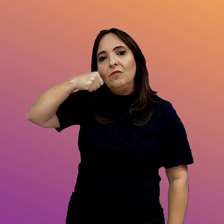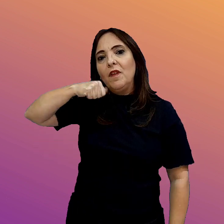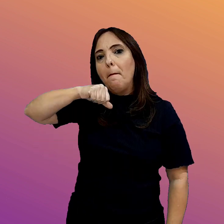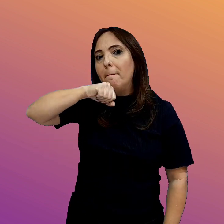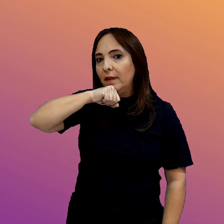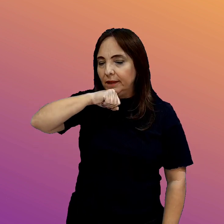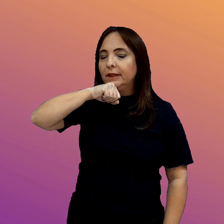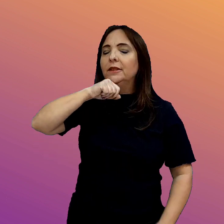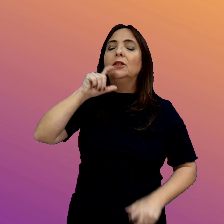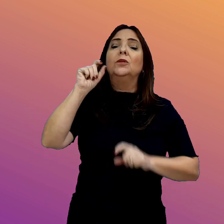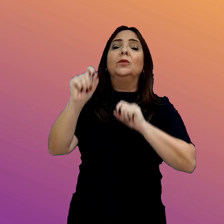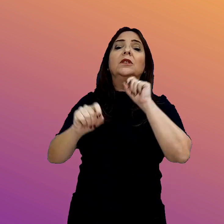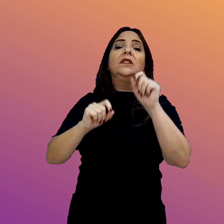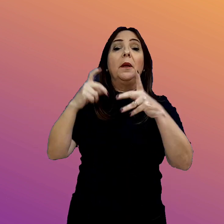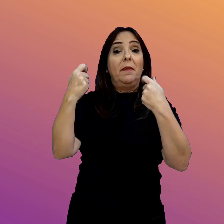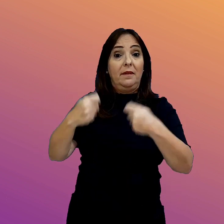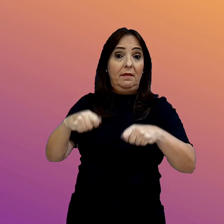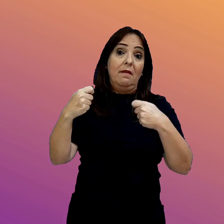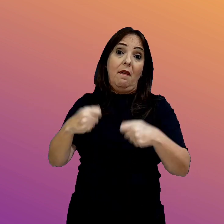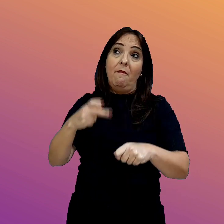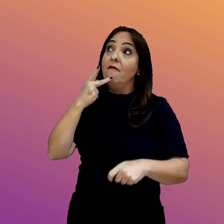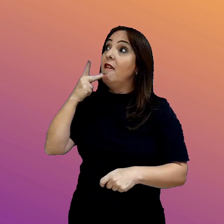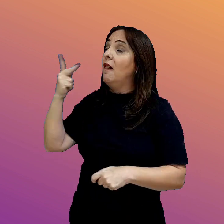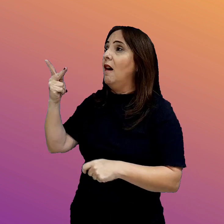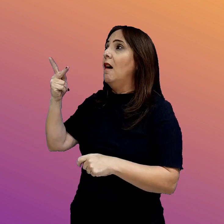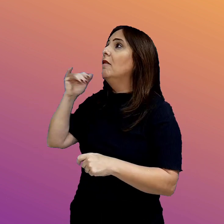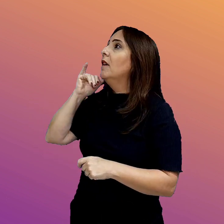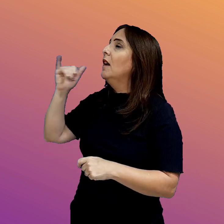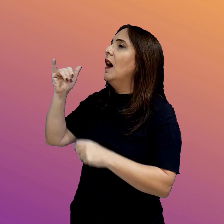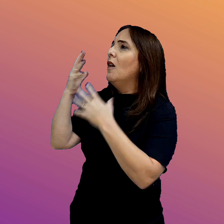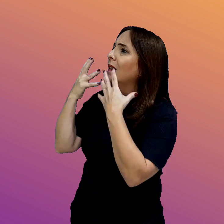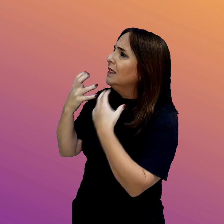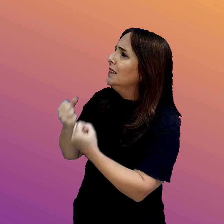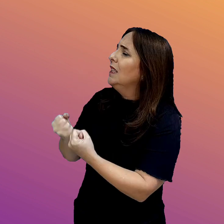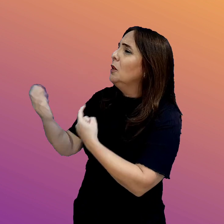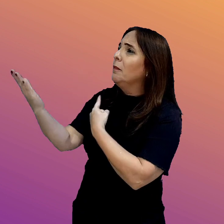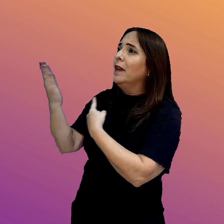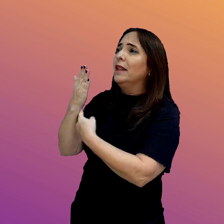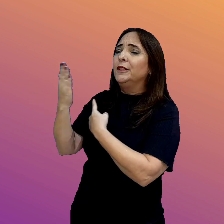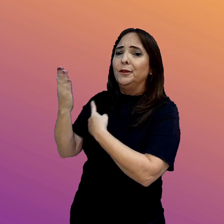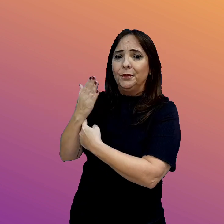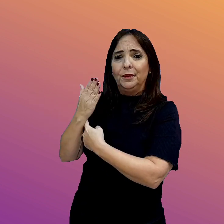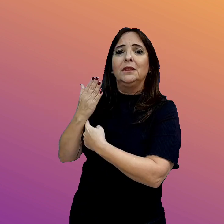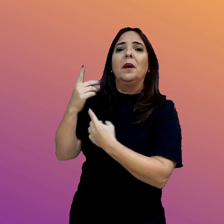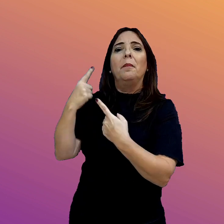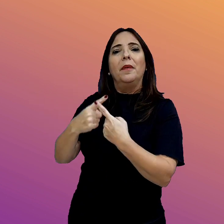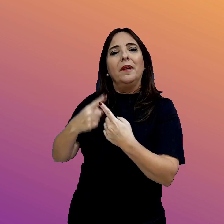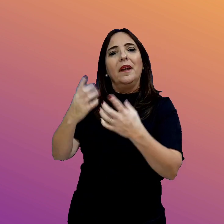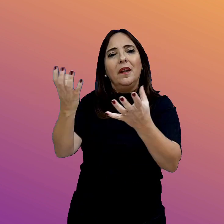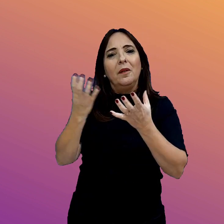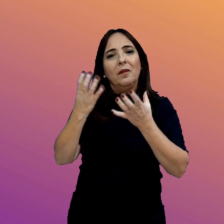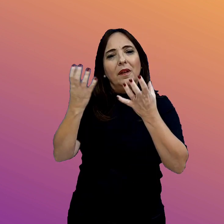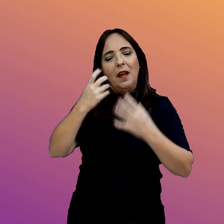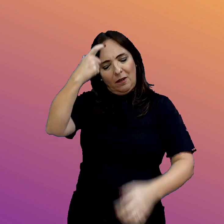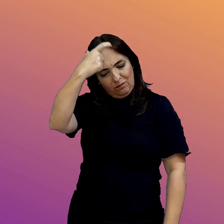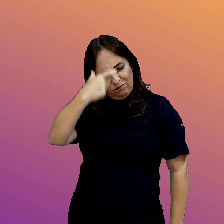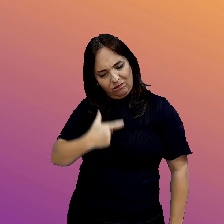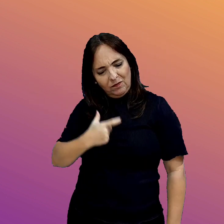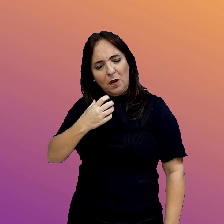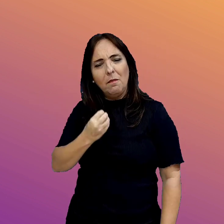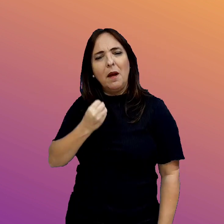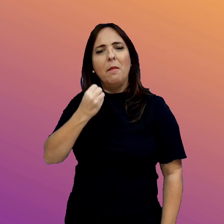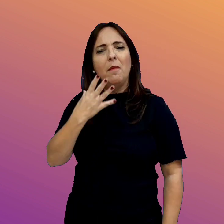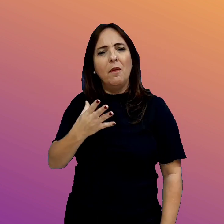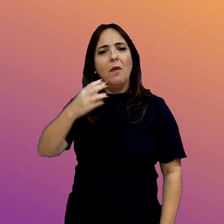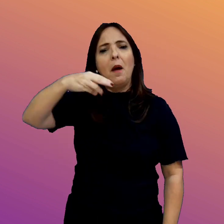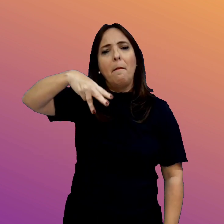gente precisa dizer? Senhor, eu aceito esse desafio, me ajuda, né? Me ajuda, porque eu quero ser uma boa mãe, eu quero cuidar de